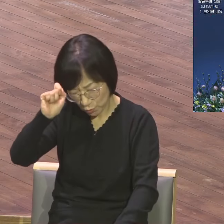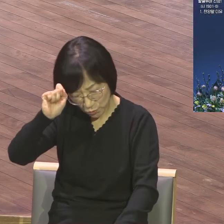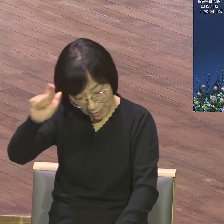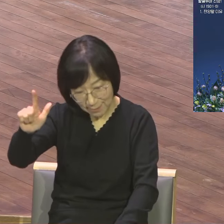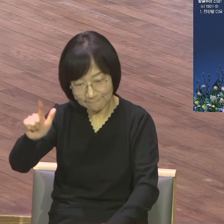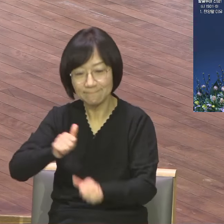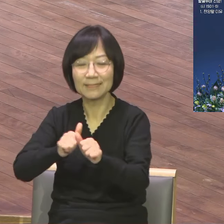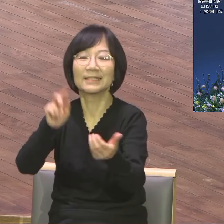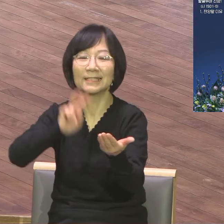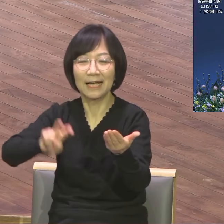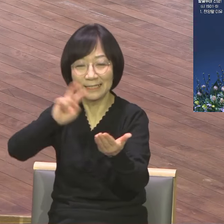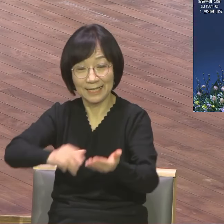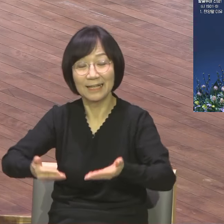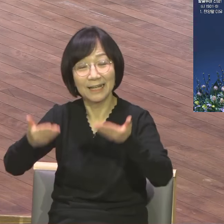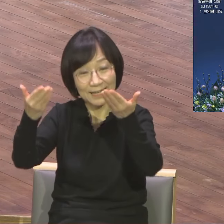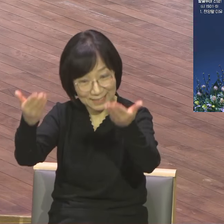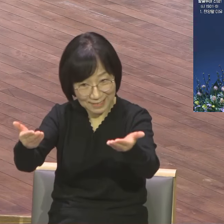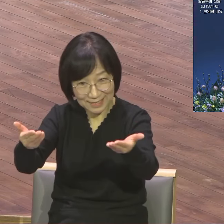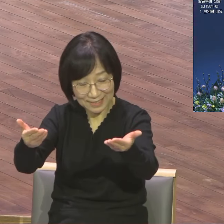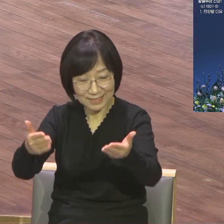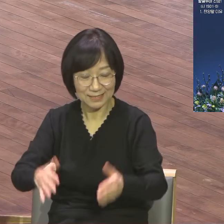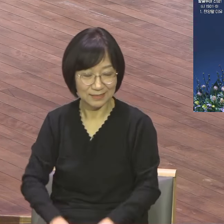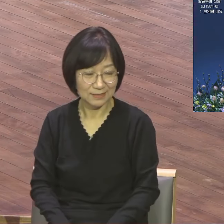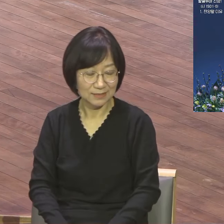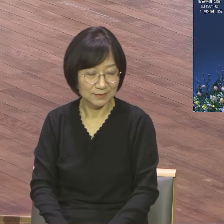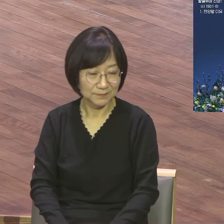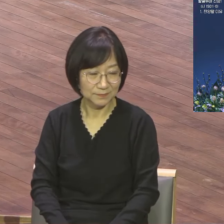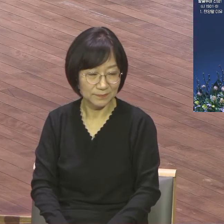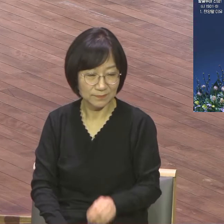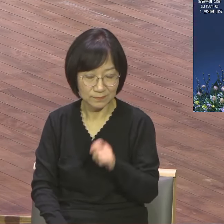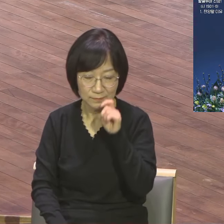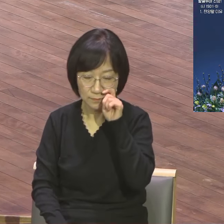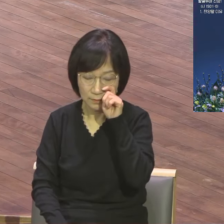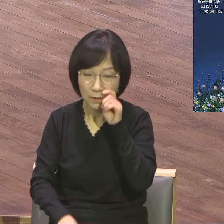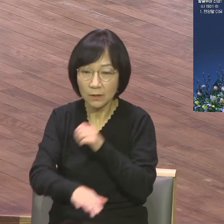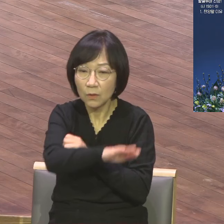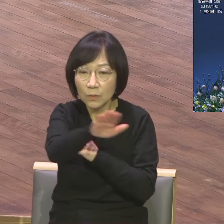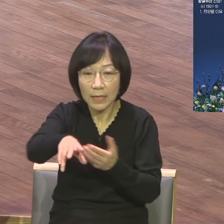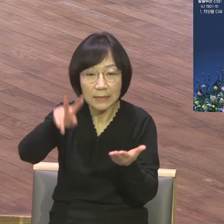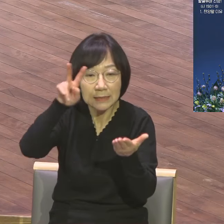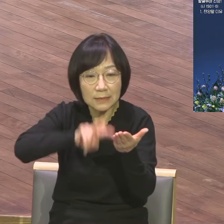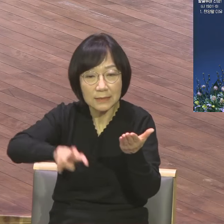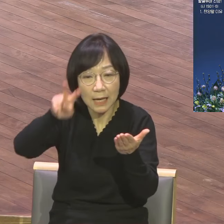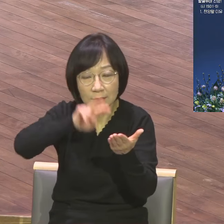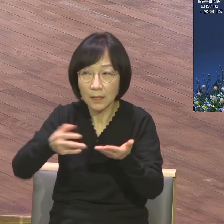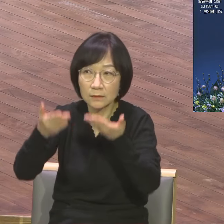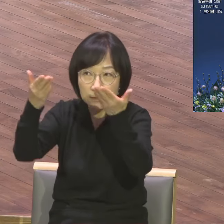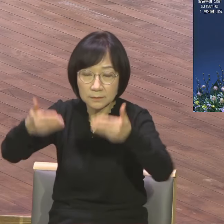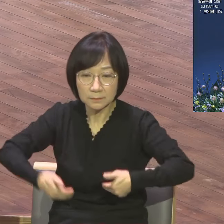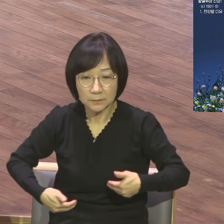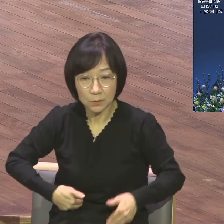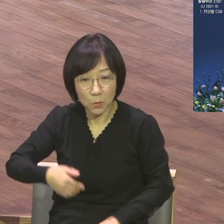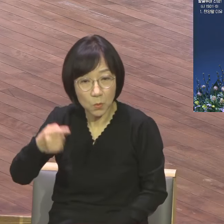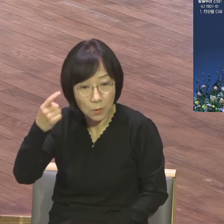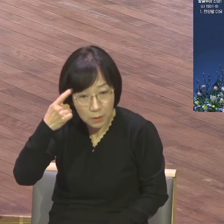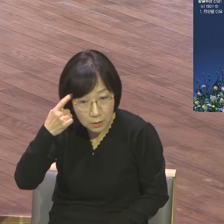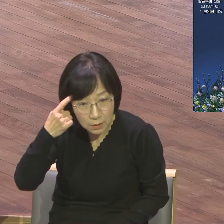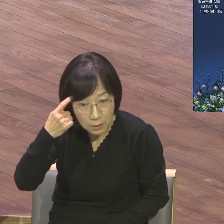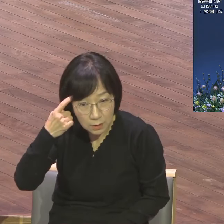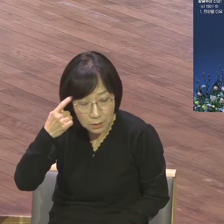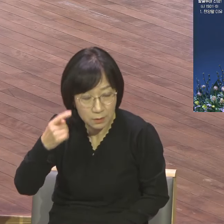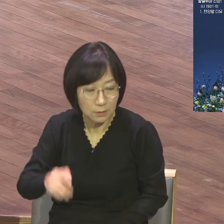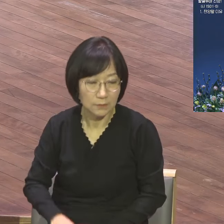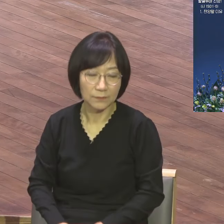시편 기자는요 이렇게 우리가 찬양의 삶을 살아야 될 이유를 두 가지 밝히고 있어요. 첫째는 하나님의